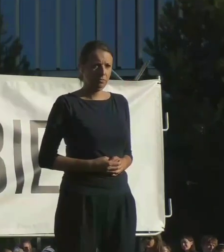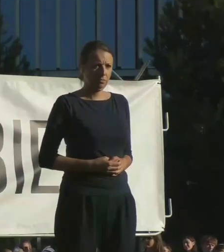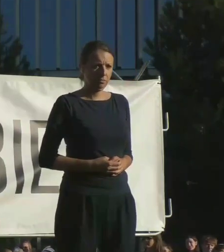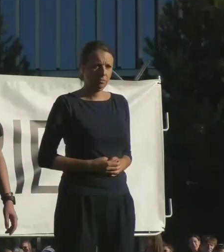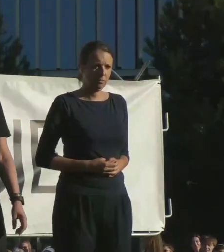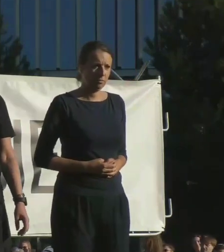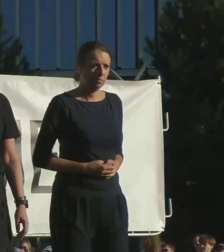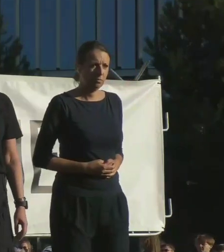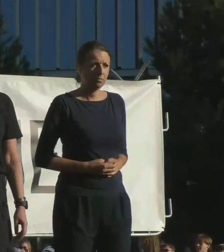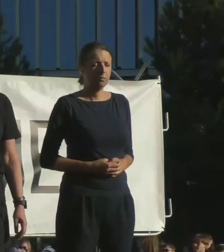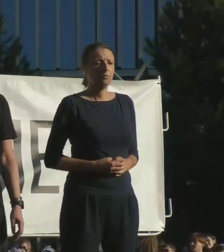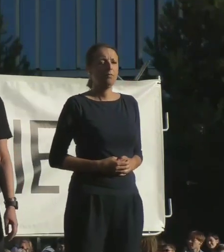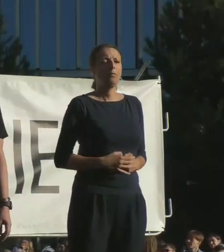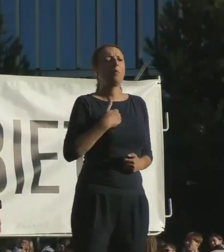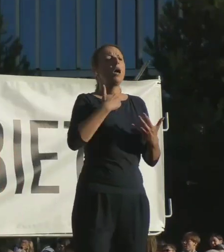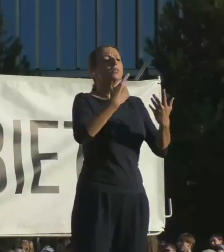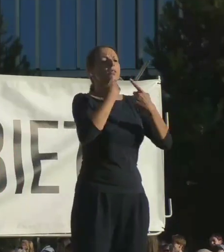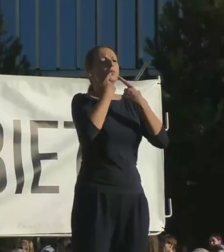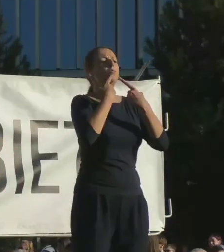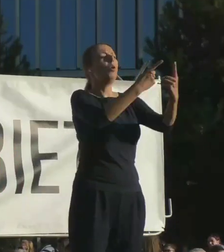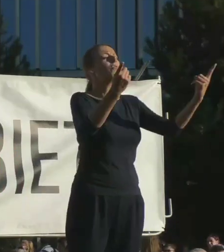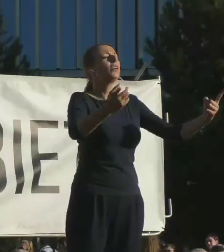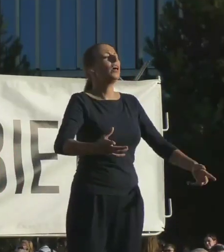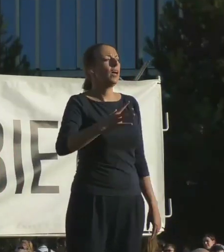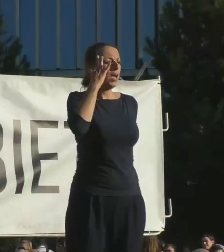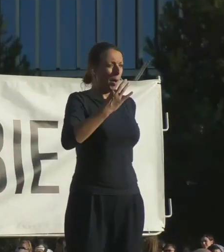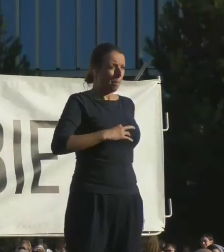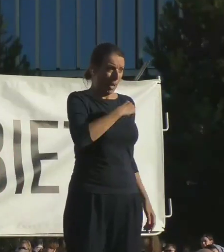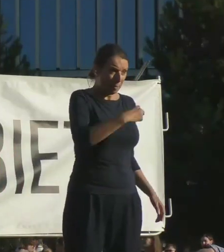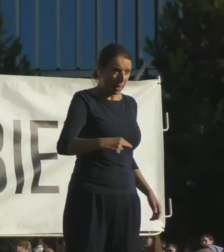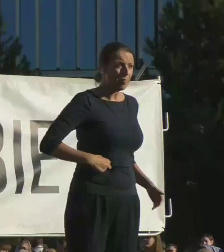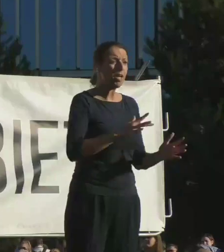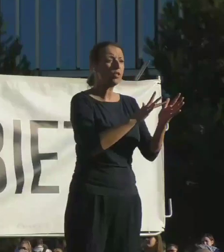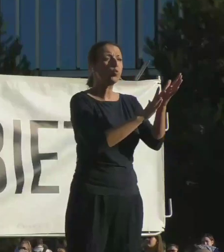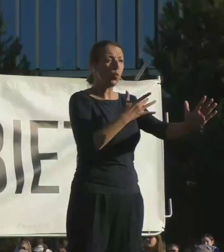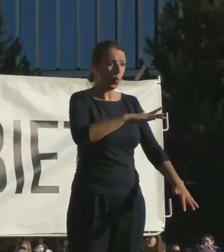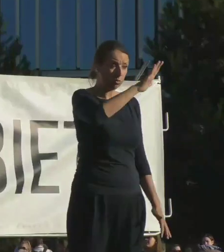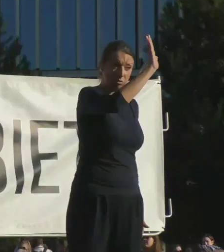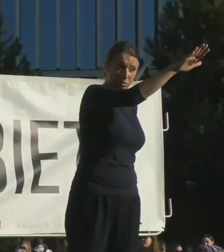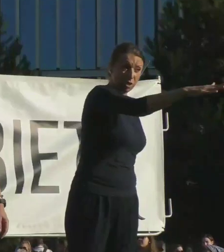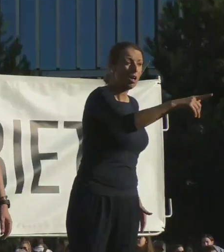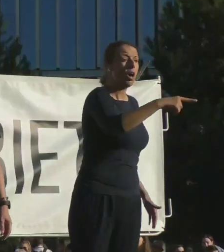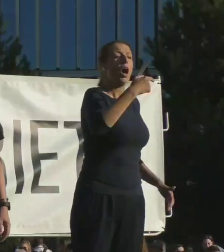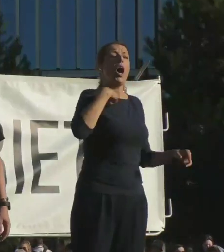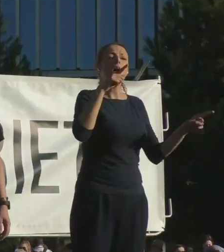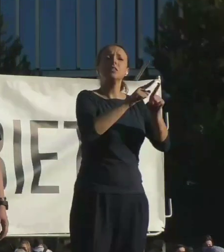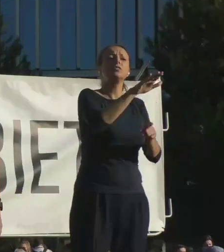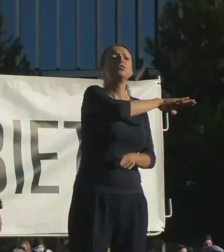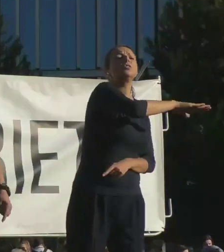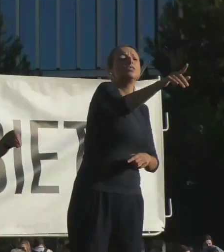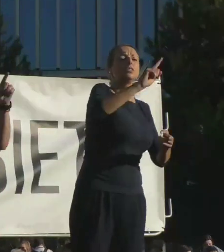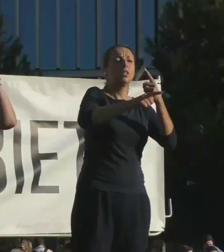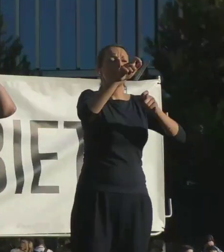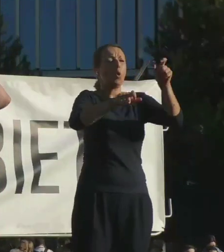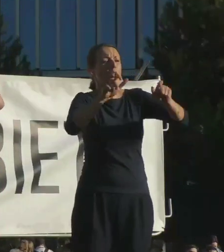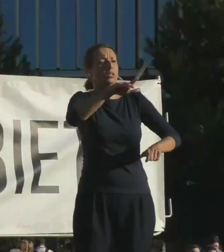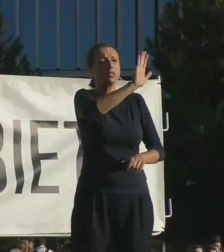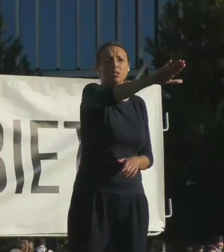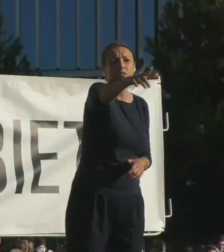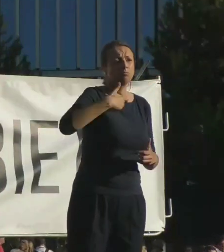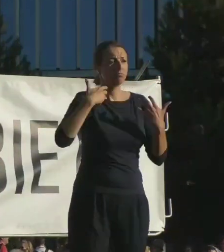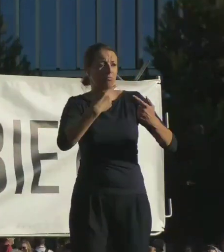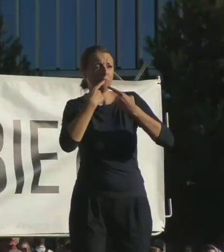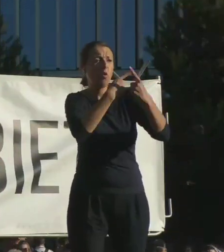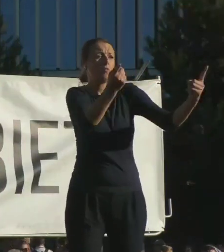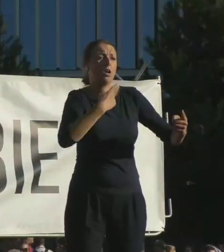I żeby powiedzieć panu, panie premierze Tusk i wam wszyscy politycy, że